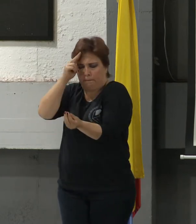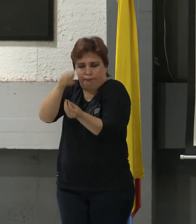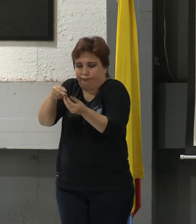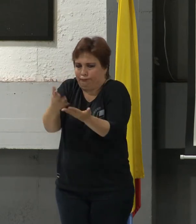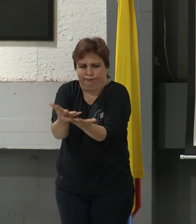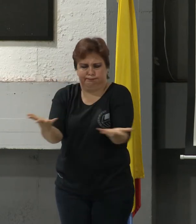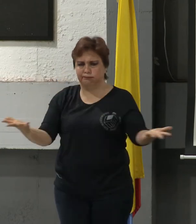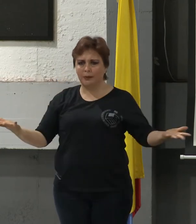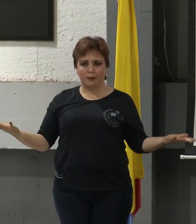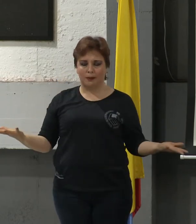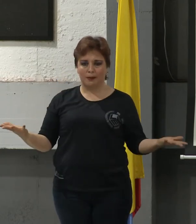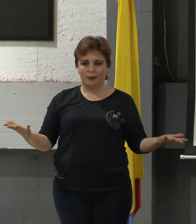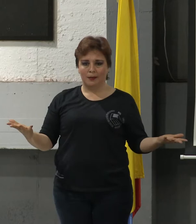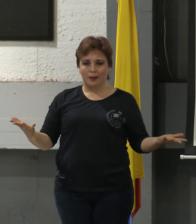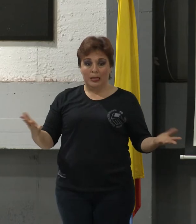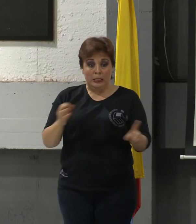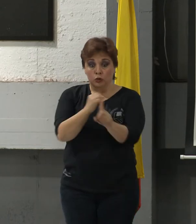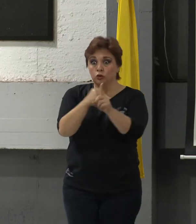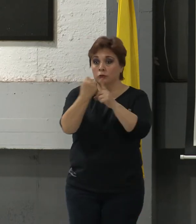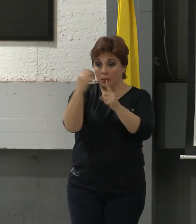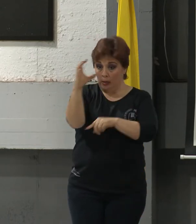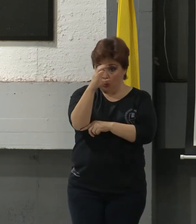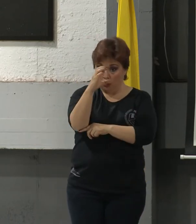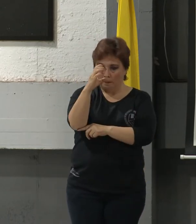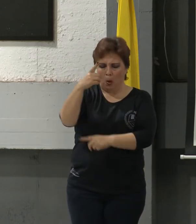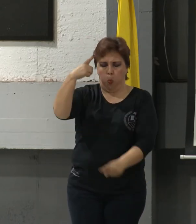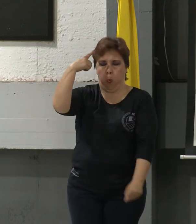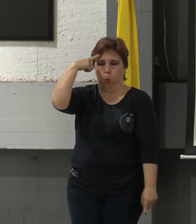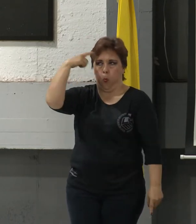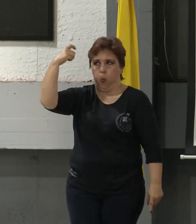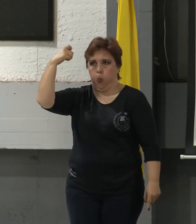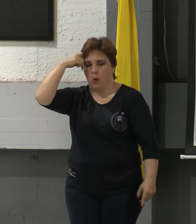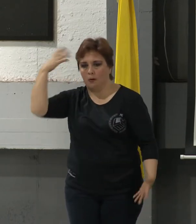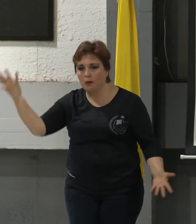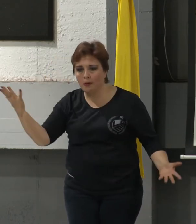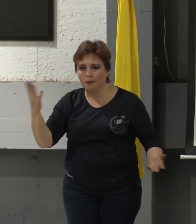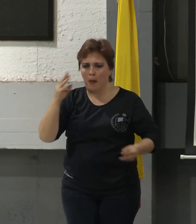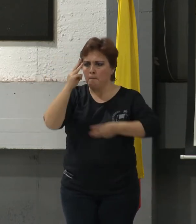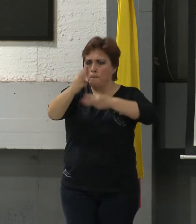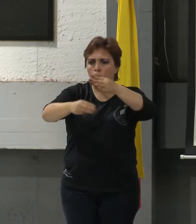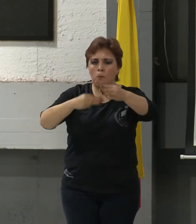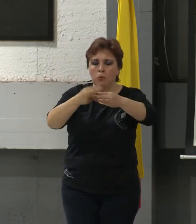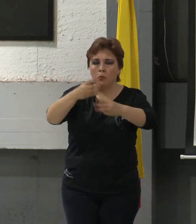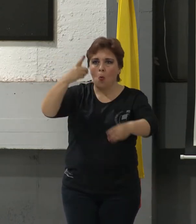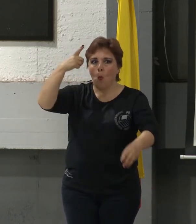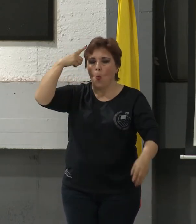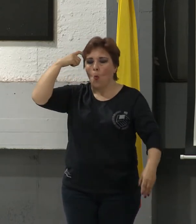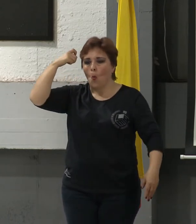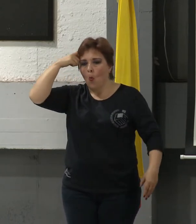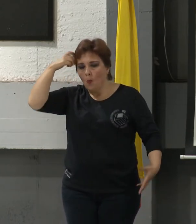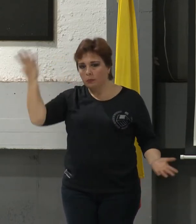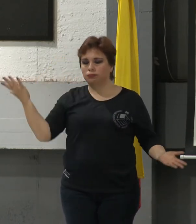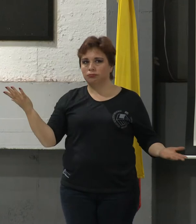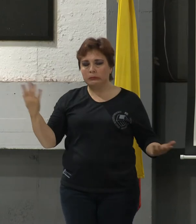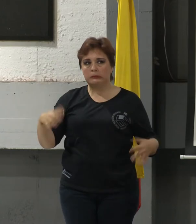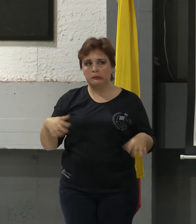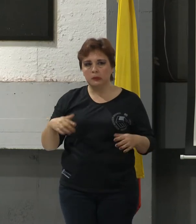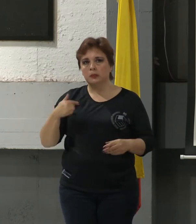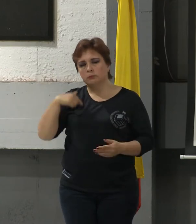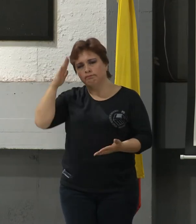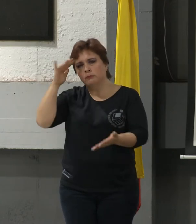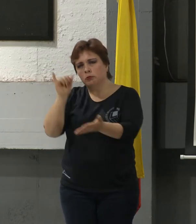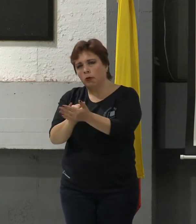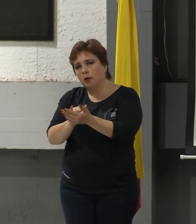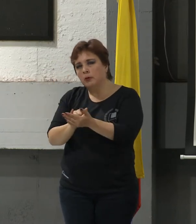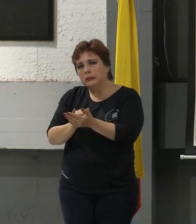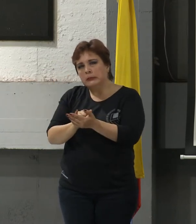es un reto para la sociedad colombiana es un reto para la humanidad creo que los pasos que se están dando ahí son